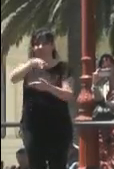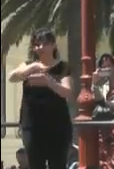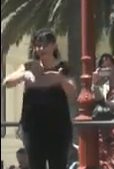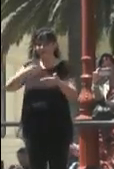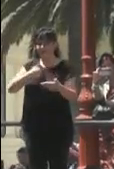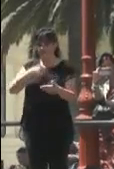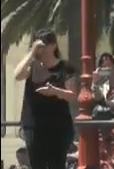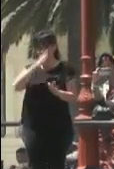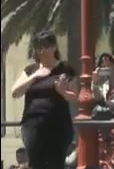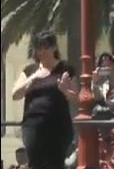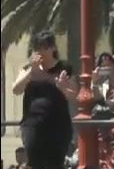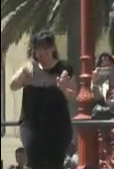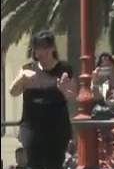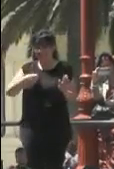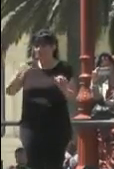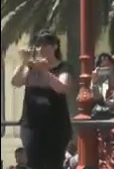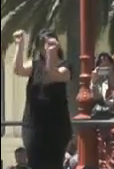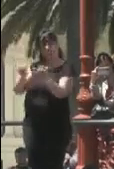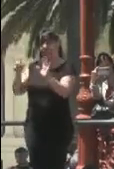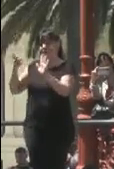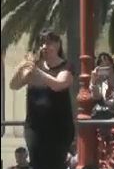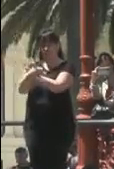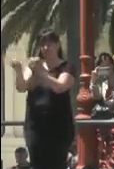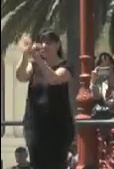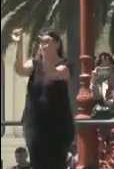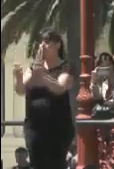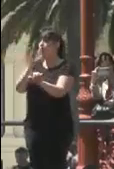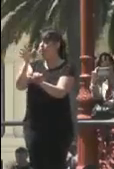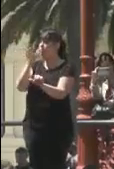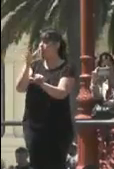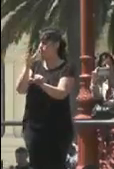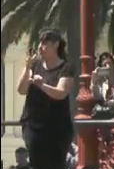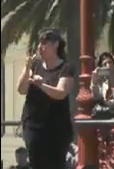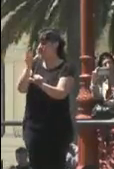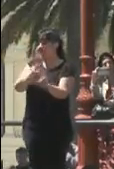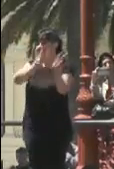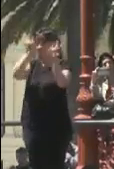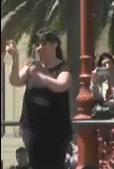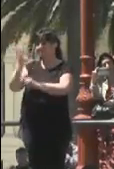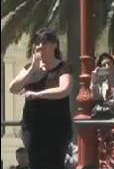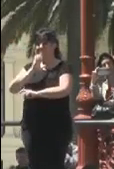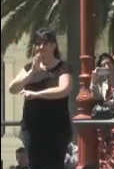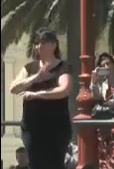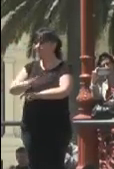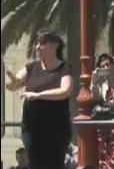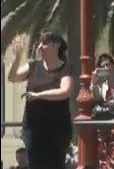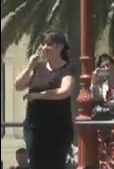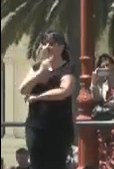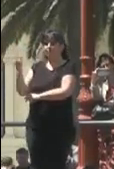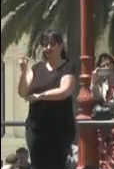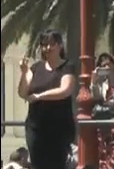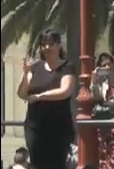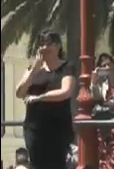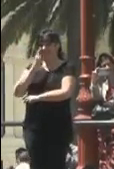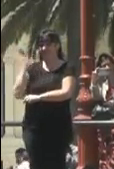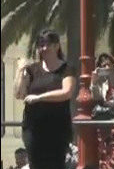para mí, ha sido siempre un ejemplo. Ha sido un ejemplo de haber entendido esto mismo. Lo fue en esas movilizaciones que hemos hablado antes.